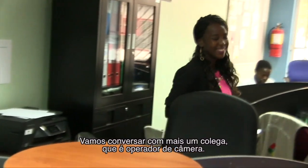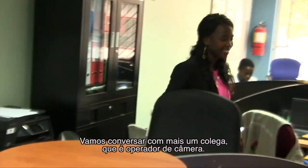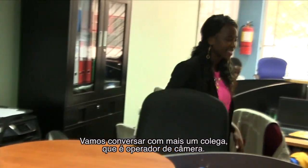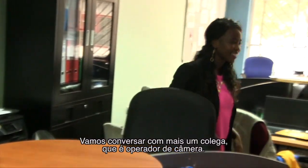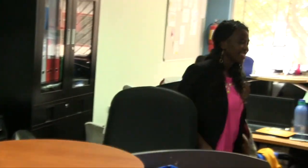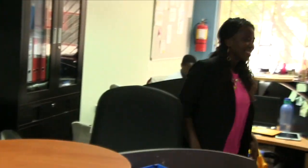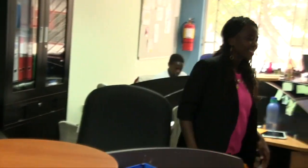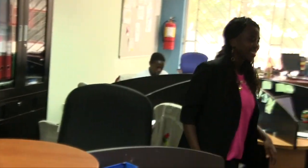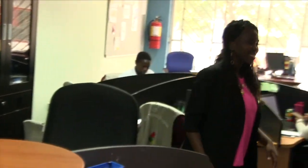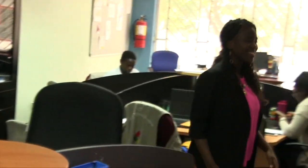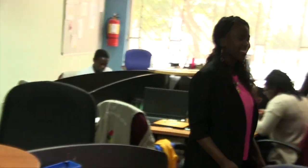câmera.